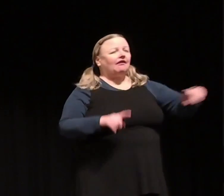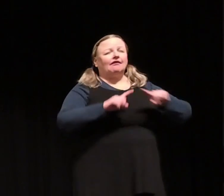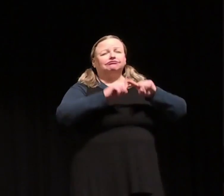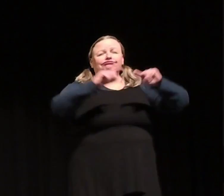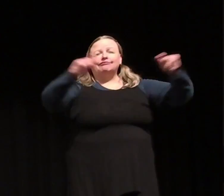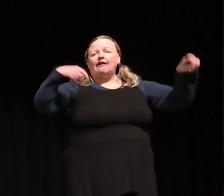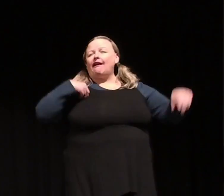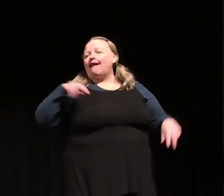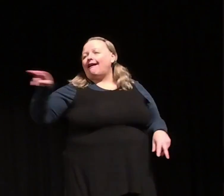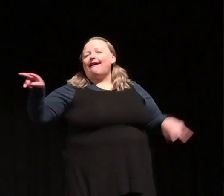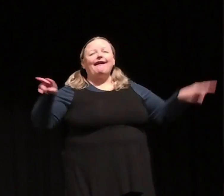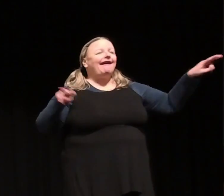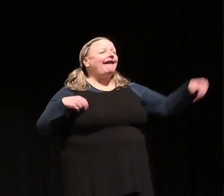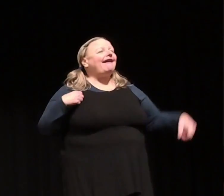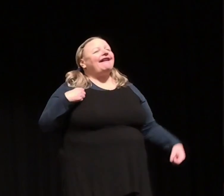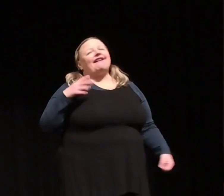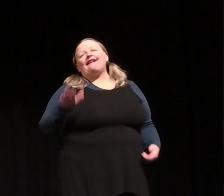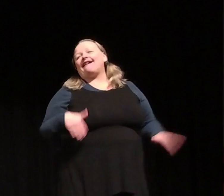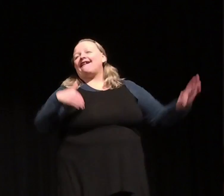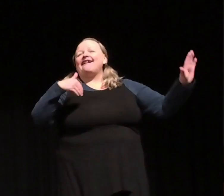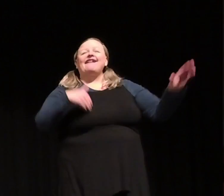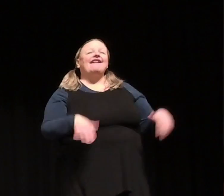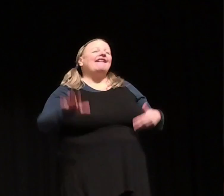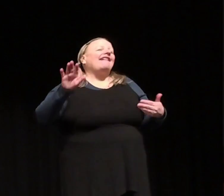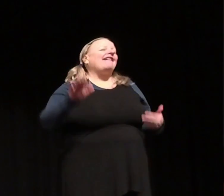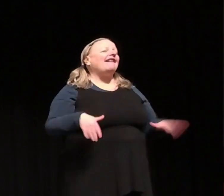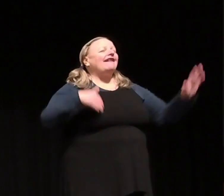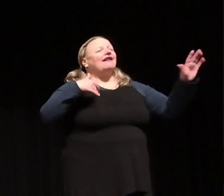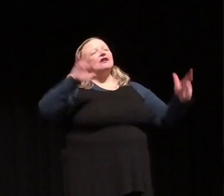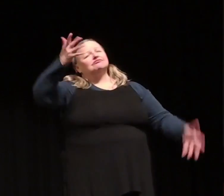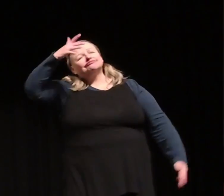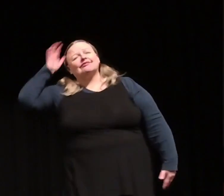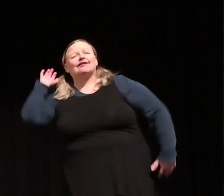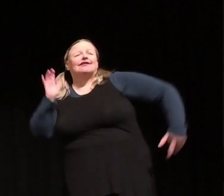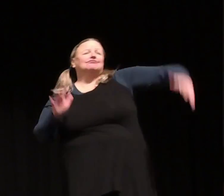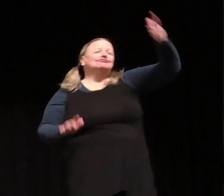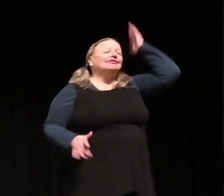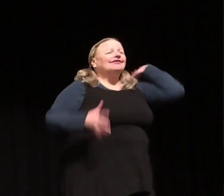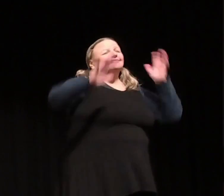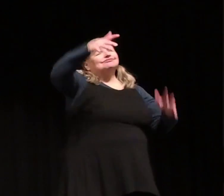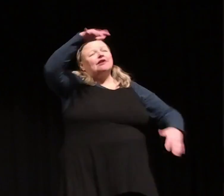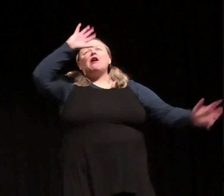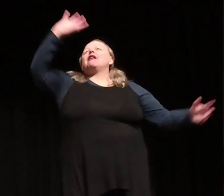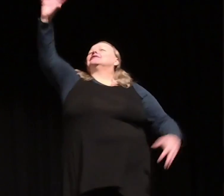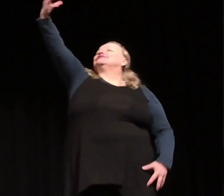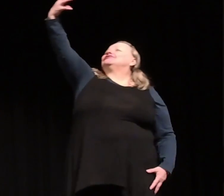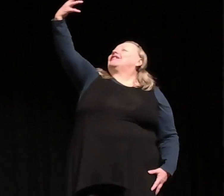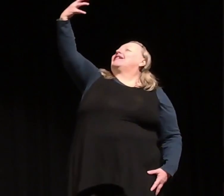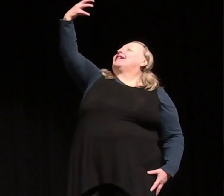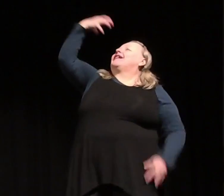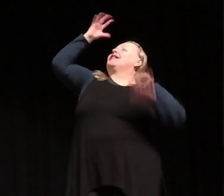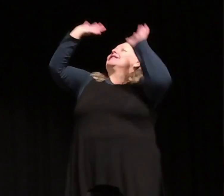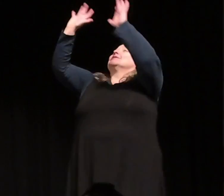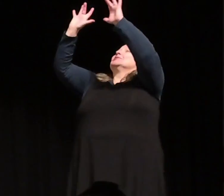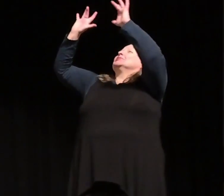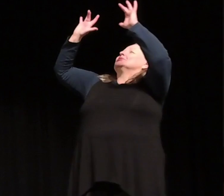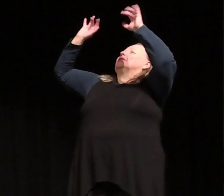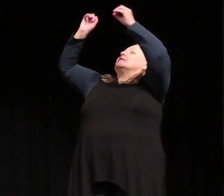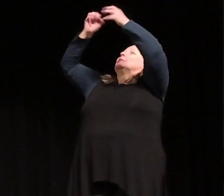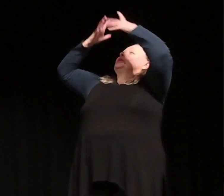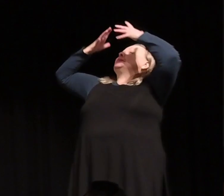ça saute partout. C'est beau à voir. Wow! Oh là là, le